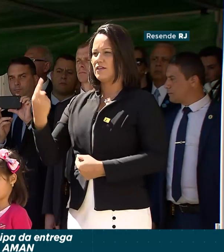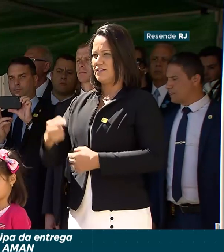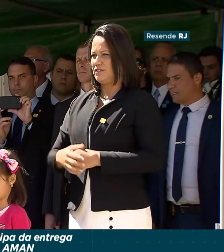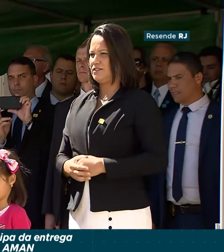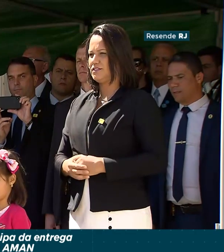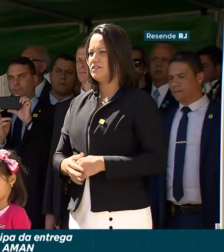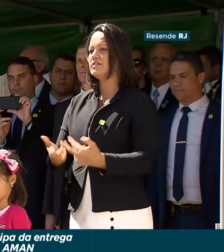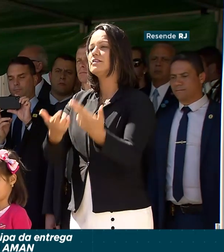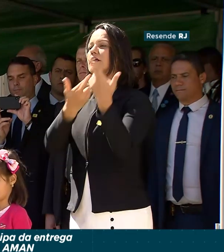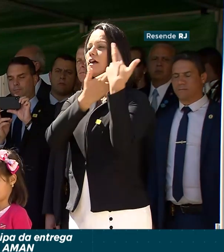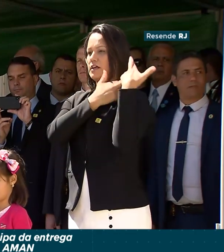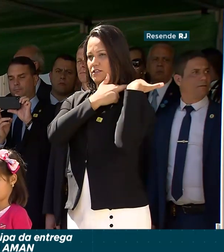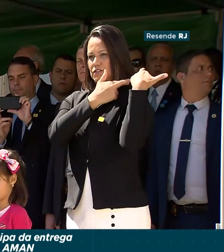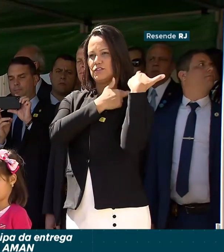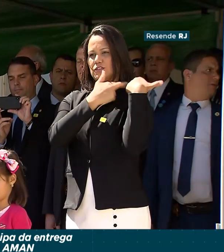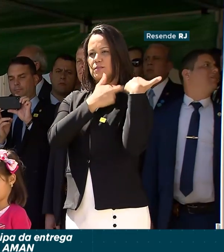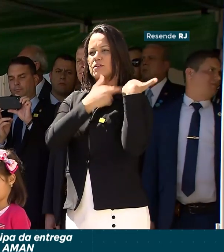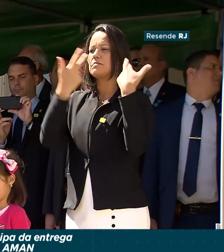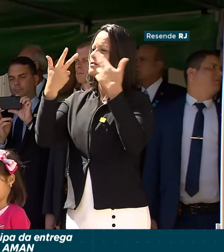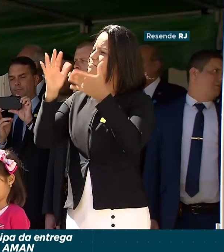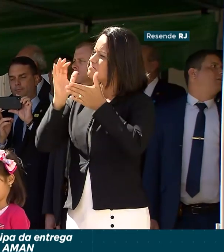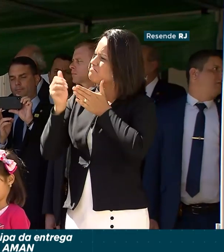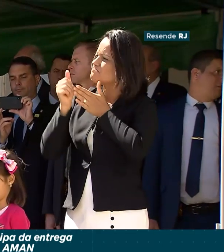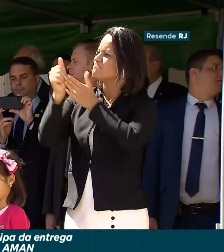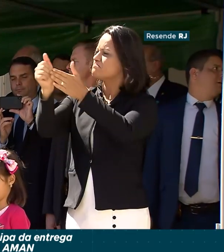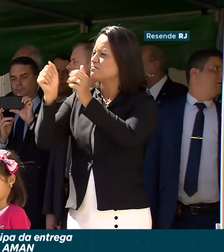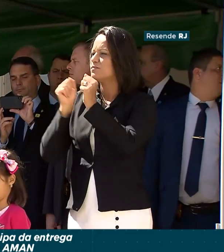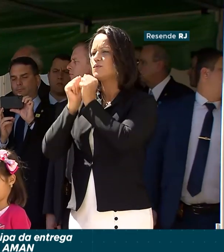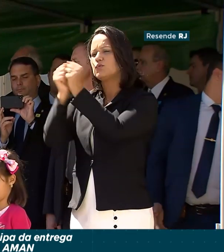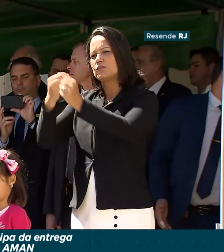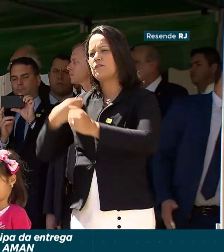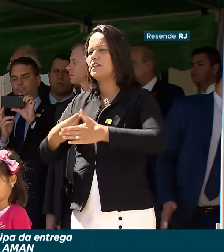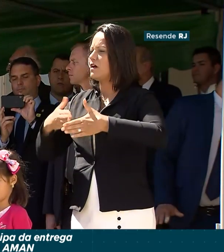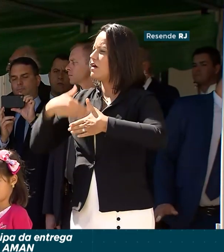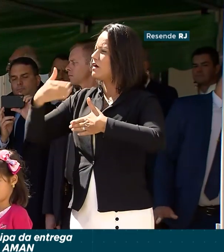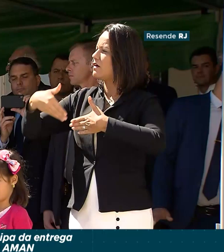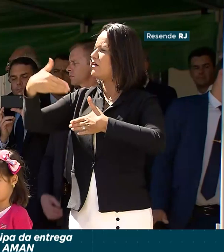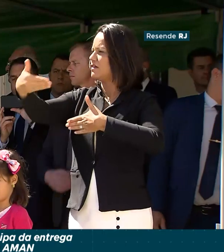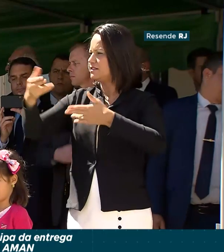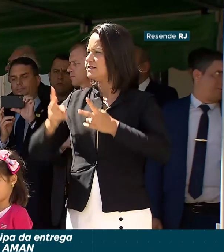A responsabilidade os acompanhará por toda a vida.